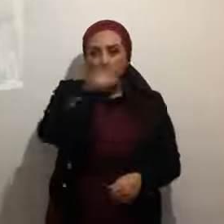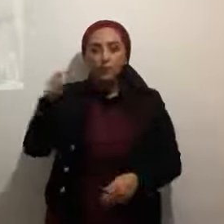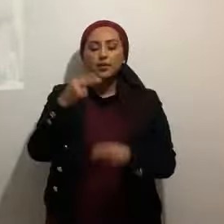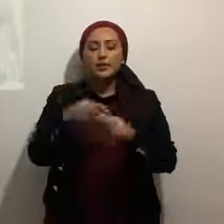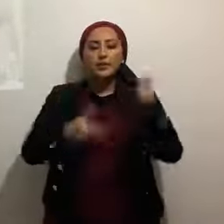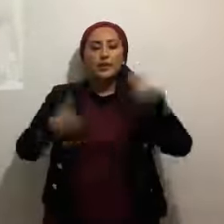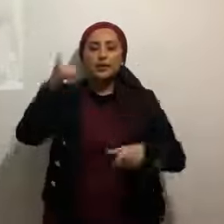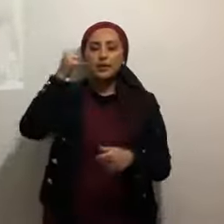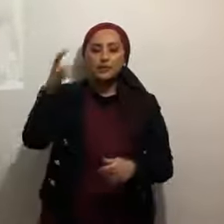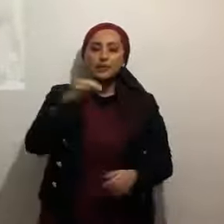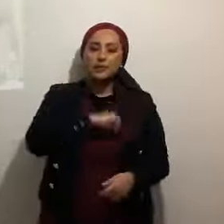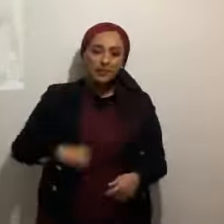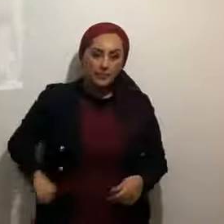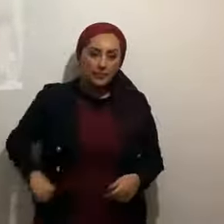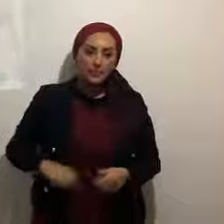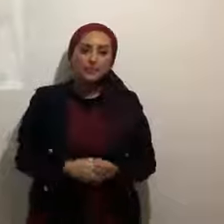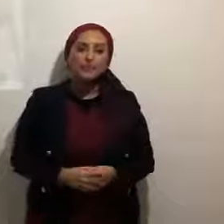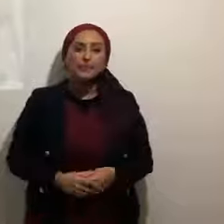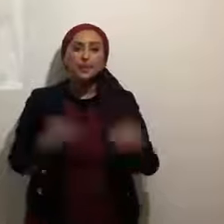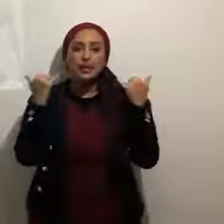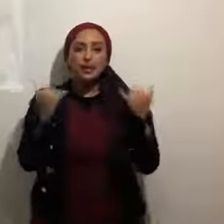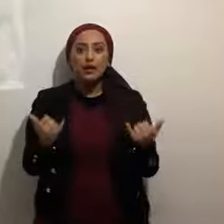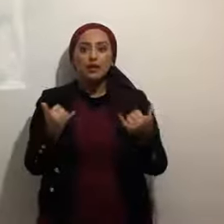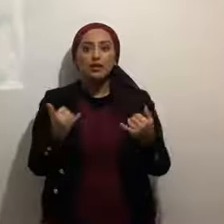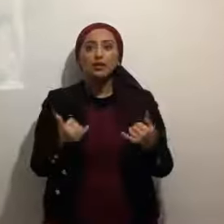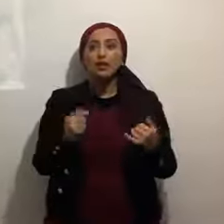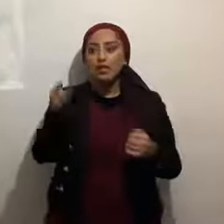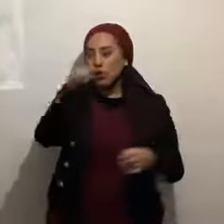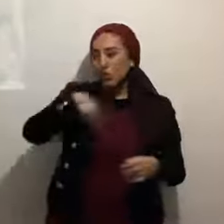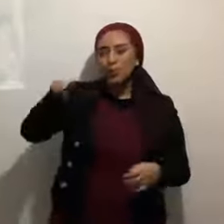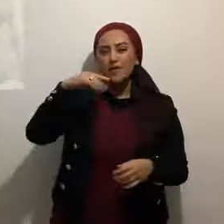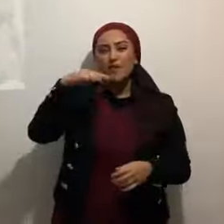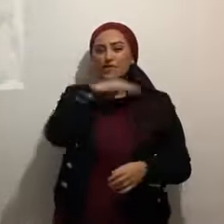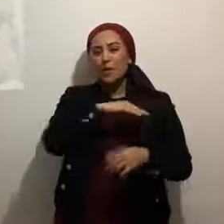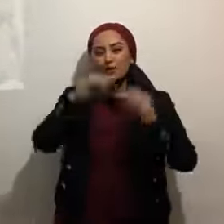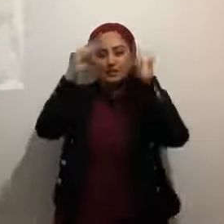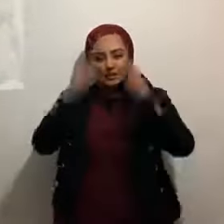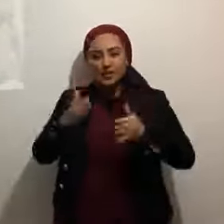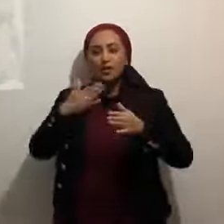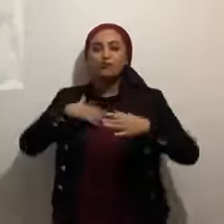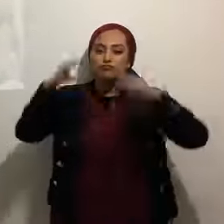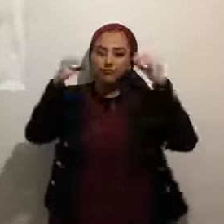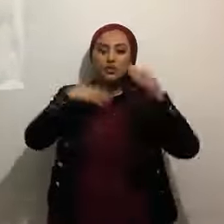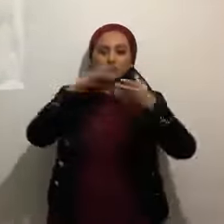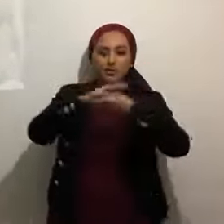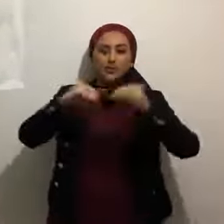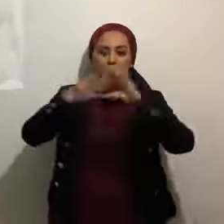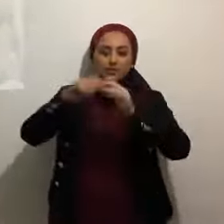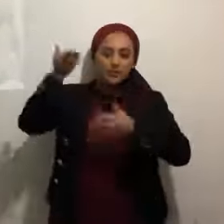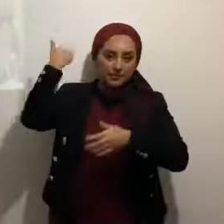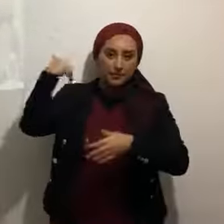Yahshua Mashiach. Ahora, esos falsos maestros de los que hemos venido hablando en las cartas de los Shelohim, de los apóstoles,